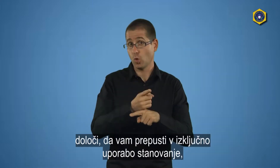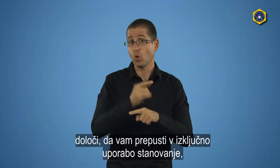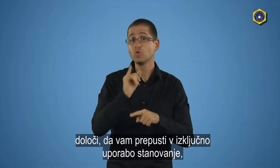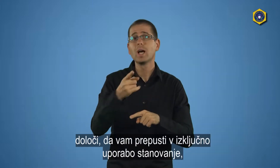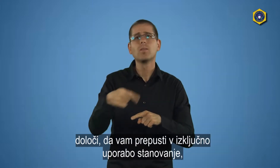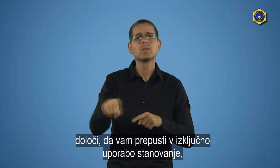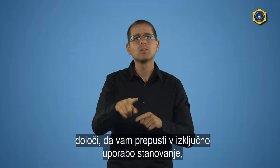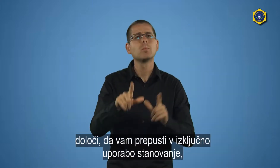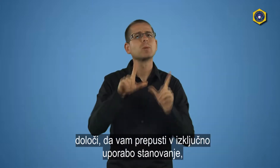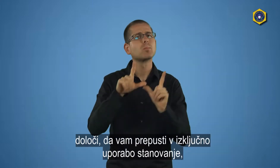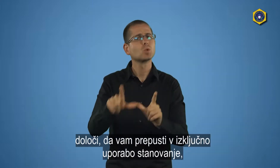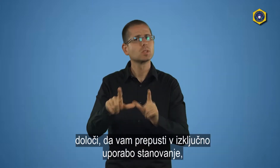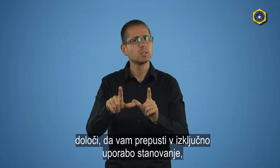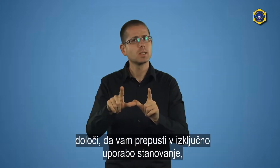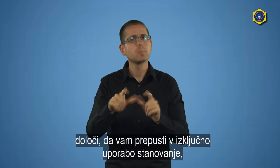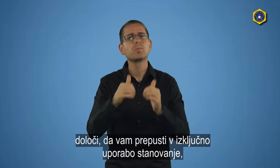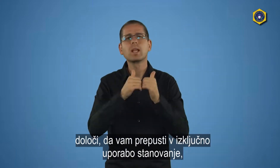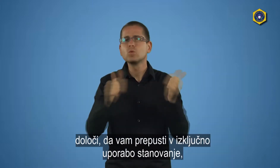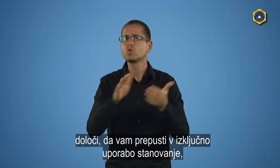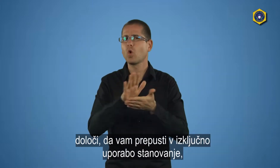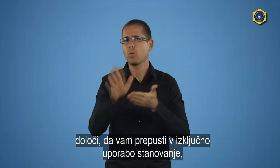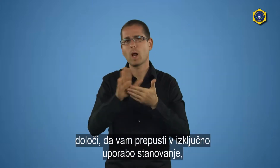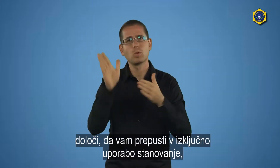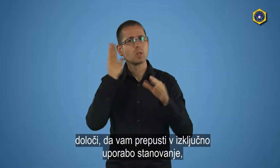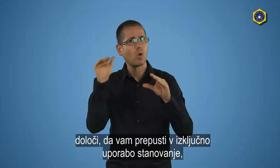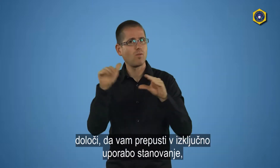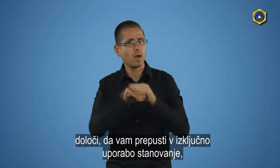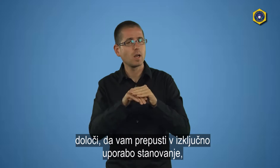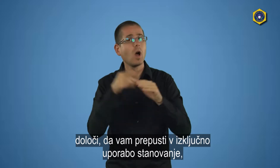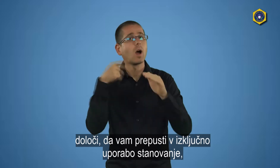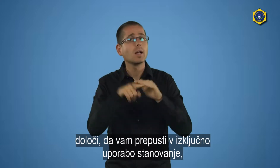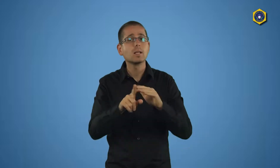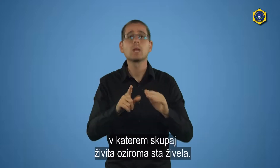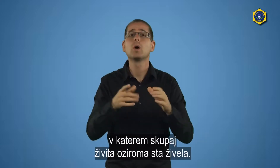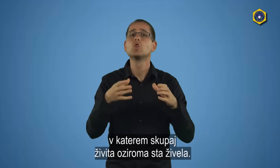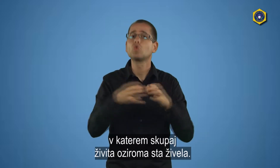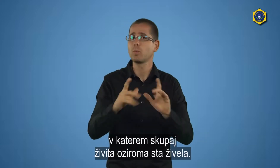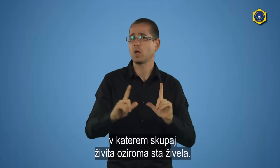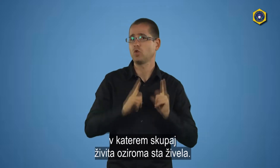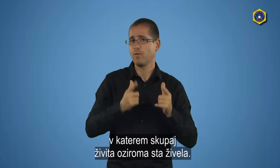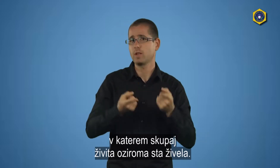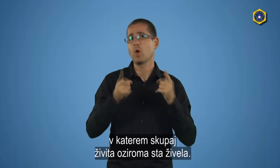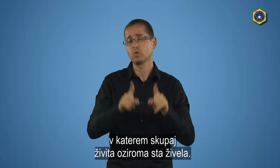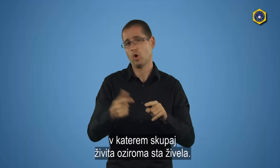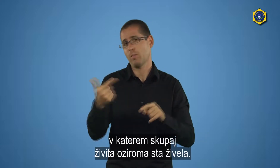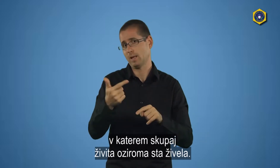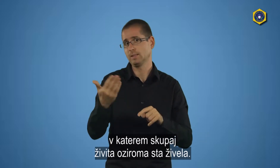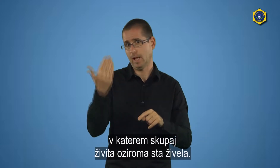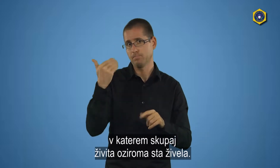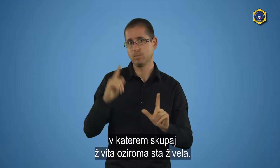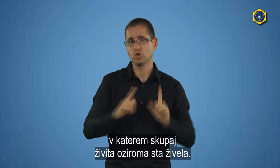Določi, da vam prepusti v izključno uporabo stanovanje, v katerem skupaj živita oziroma sta živela.